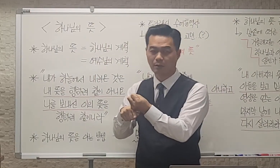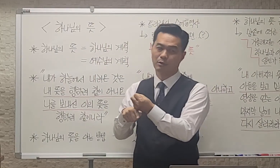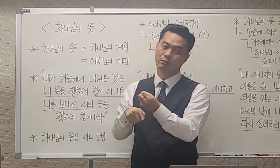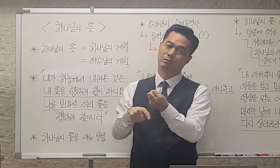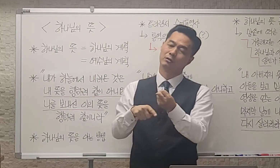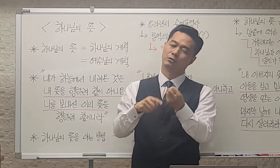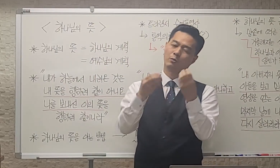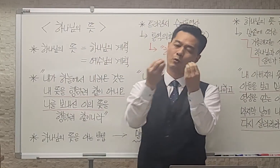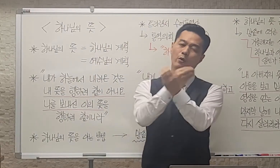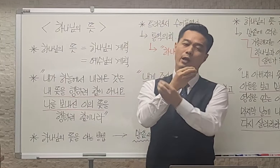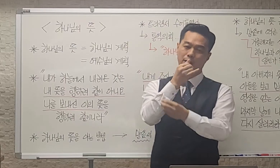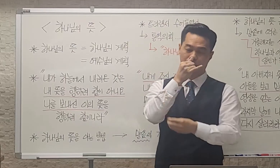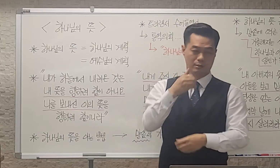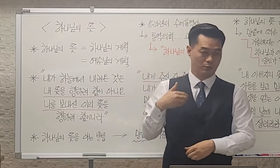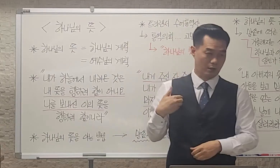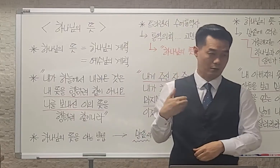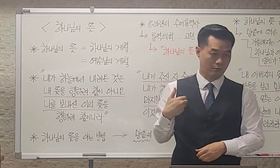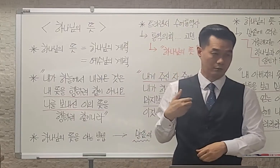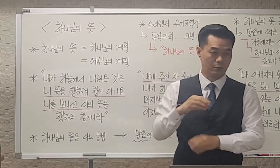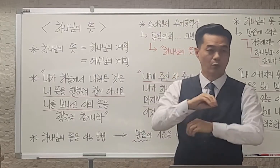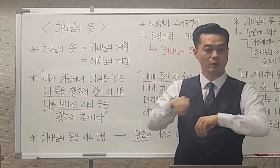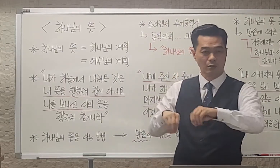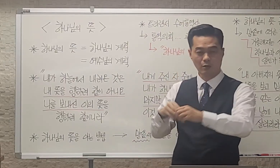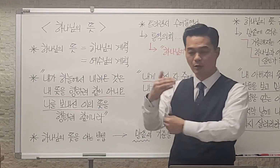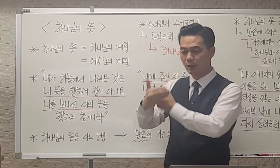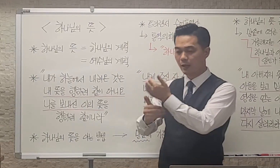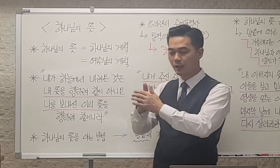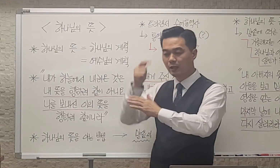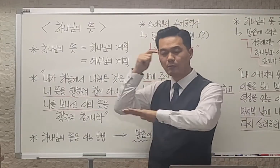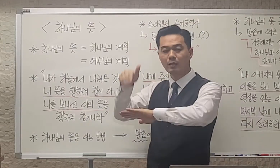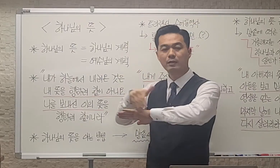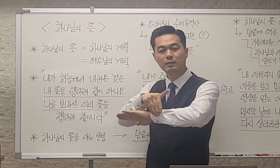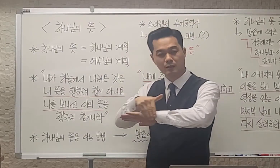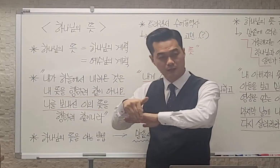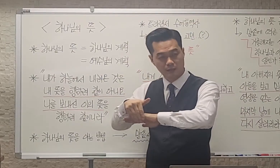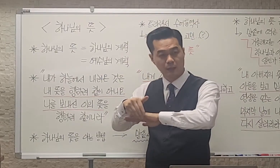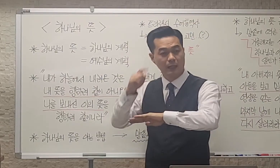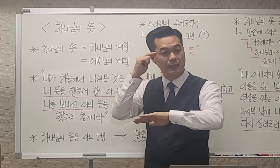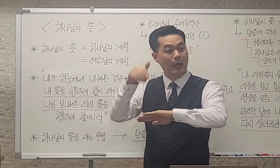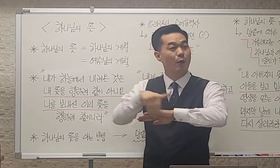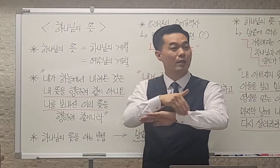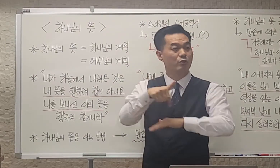하면 좀 오해가 있을지 몰라요. 그래서 오히려 하나님의 뜻, 계획이죠,